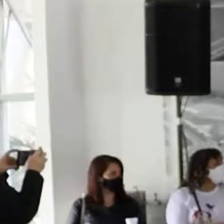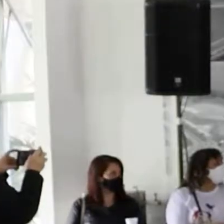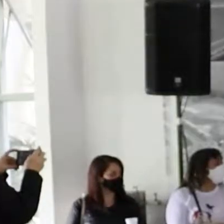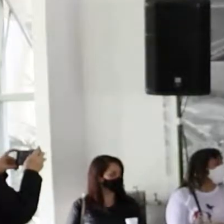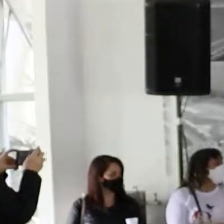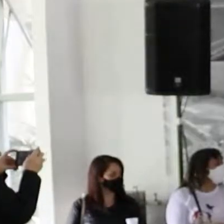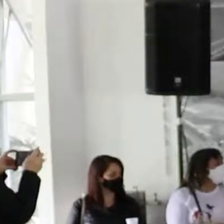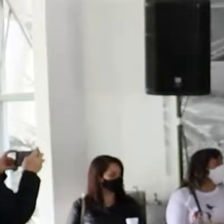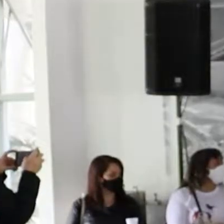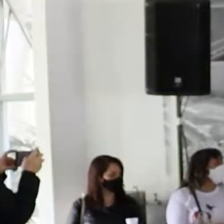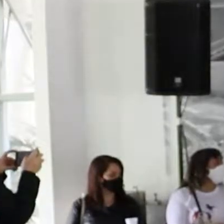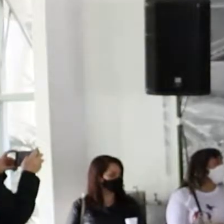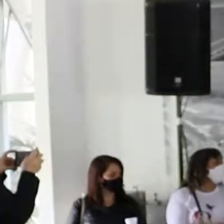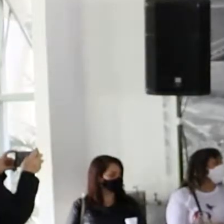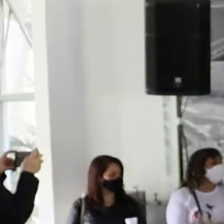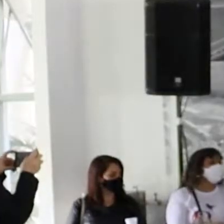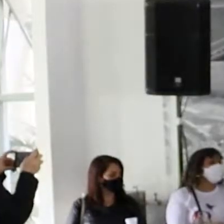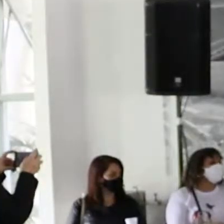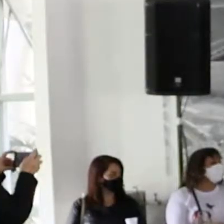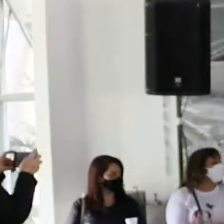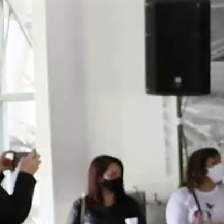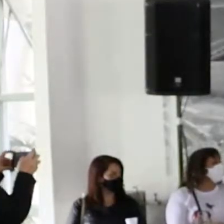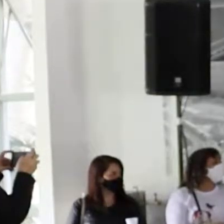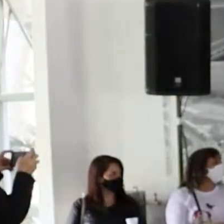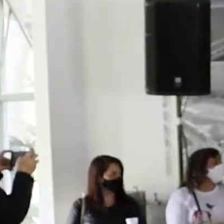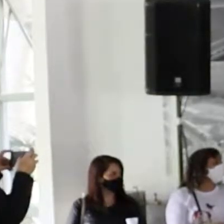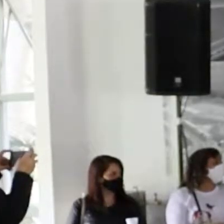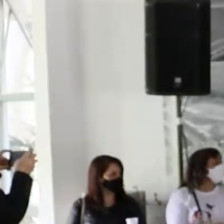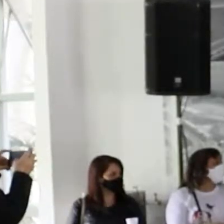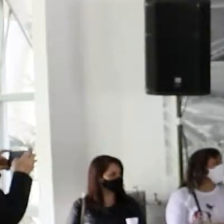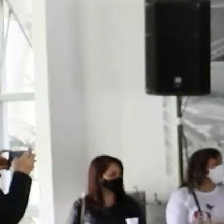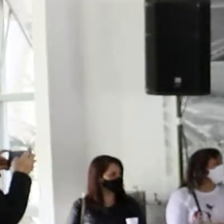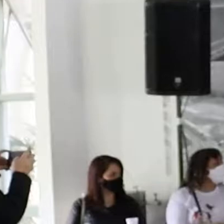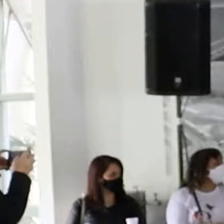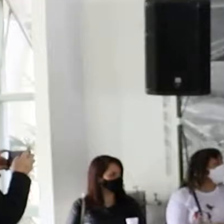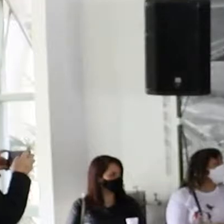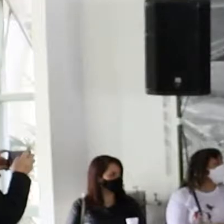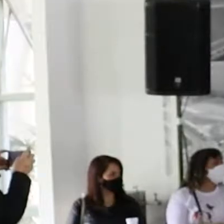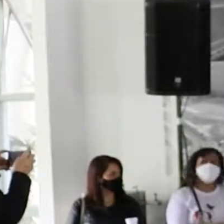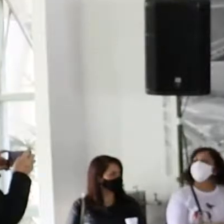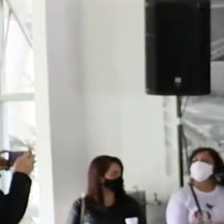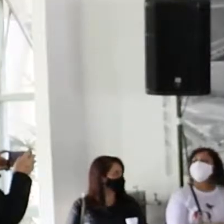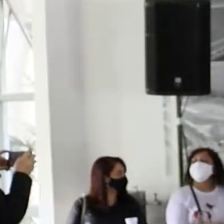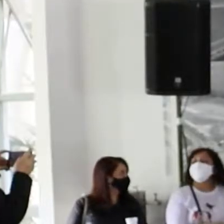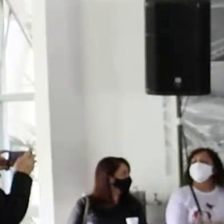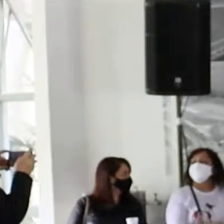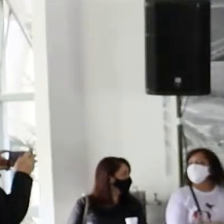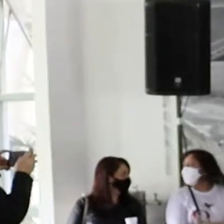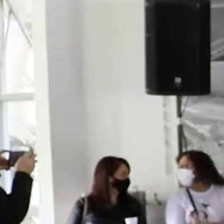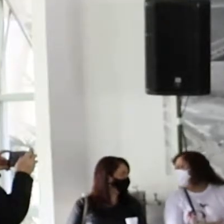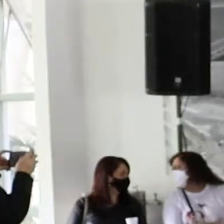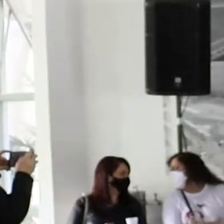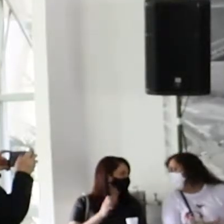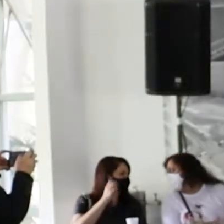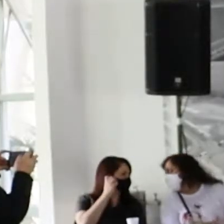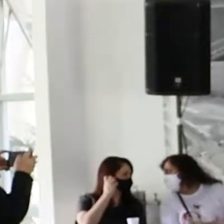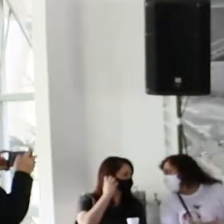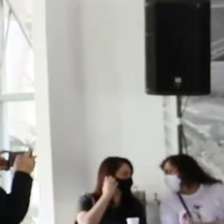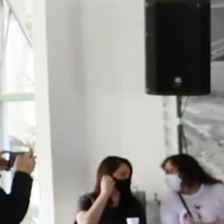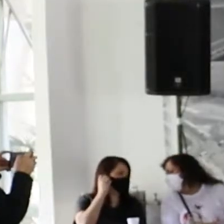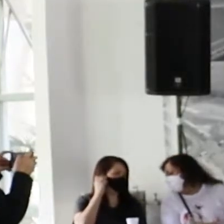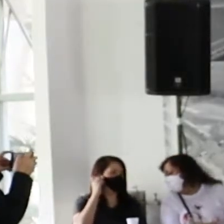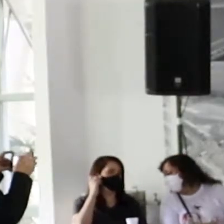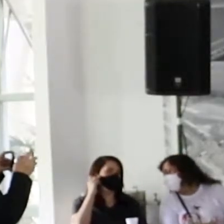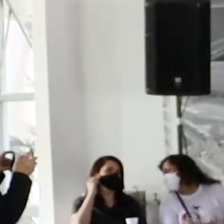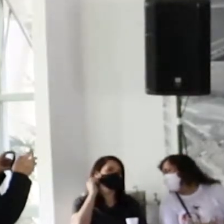pequenininho ali alá não era não era Parque Nacional dois anos para aprovar no Congresso uma lei para dizer